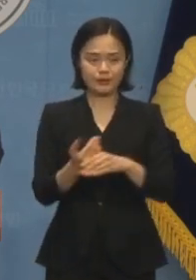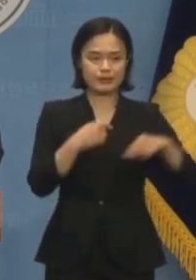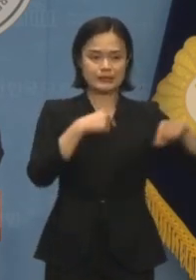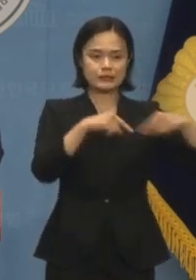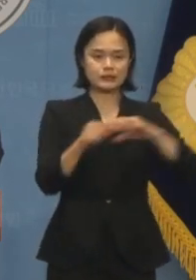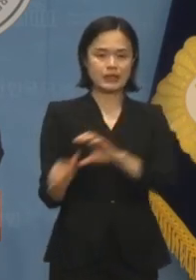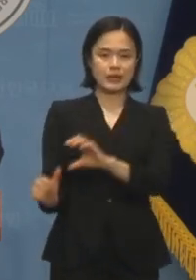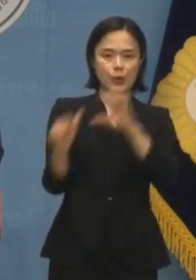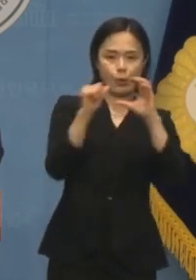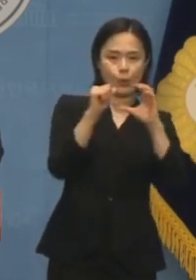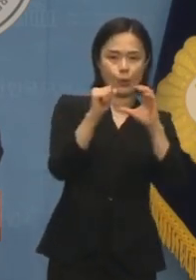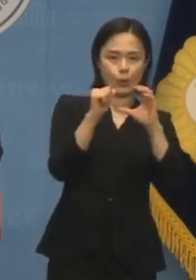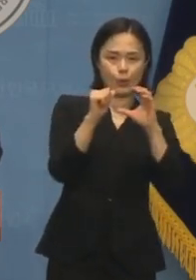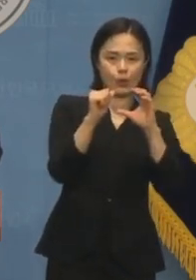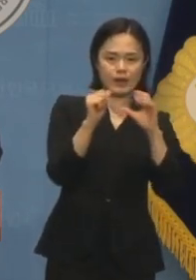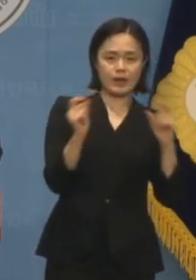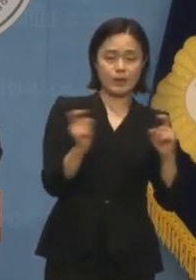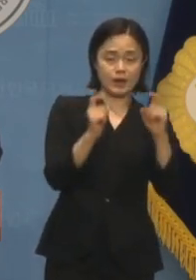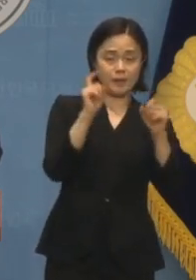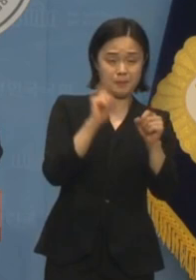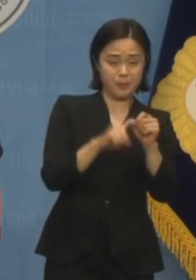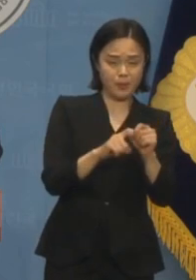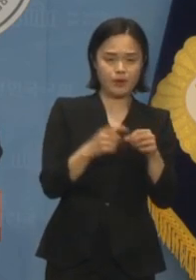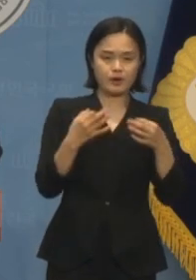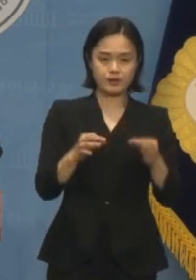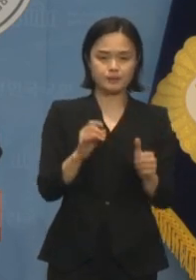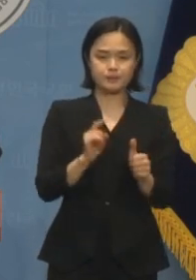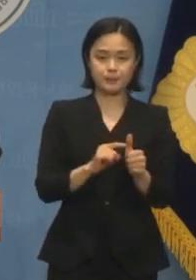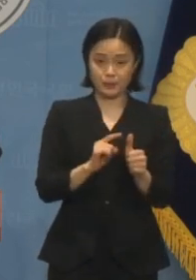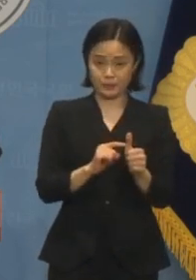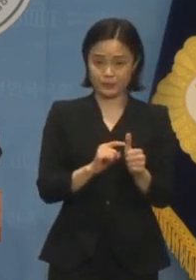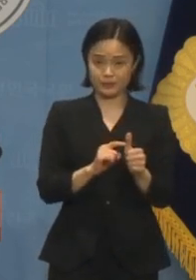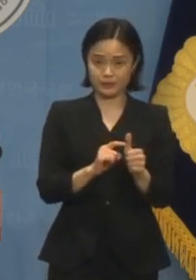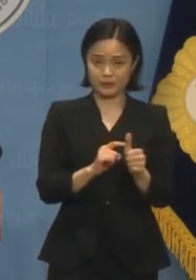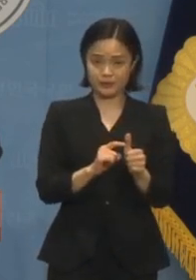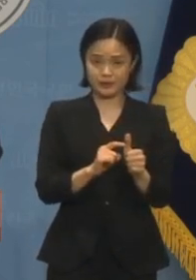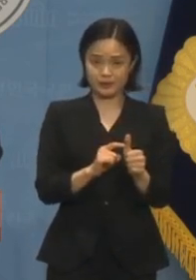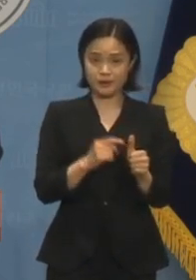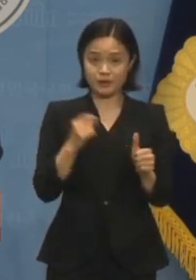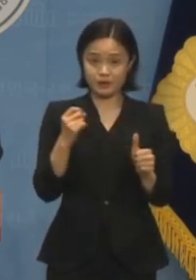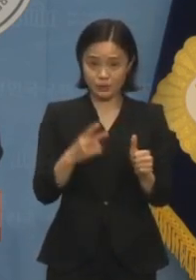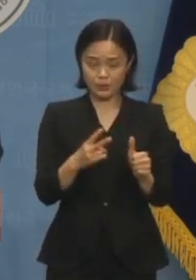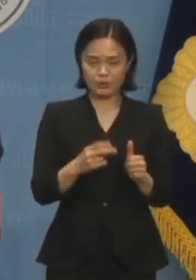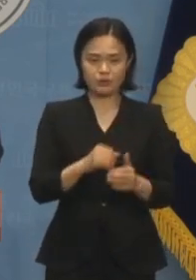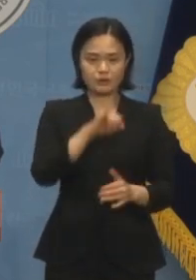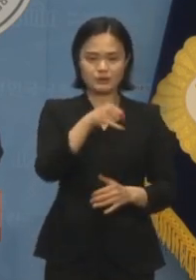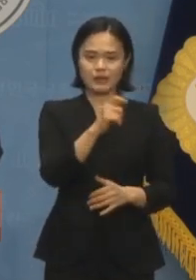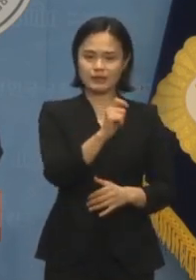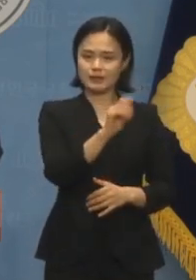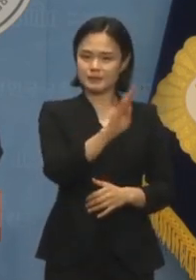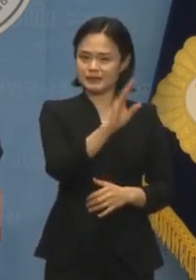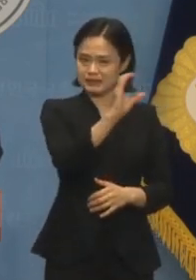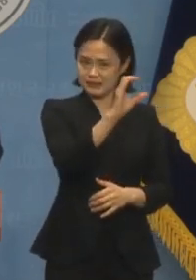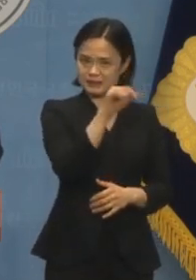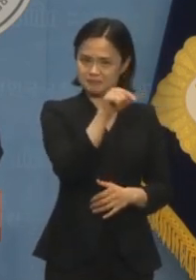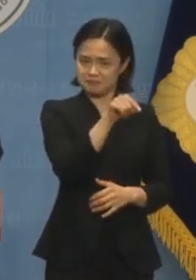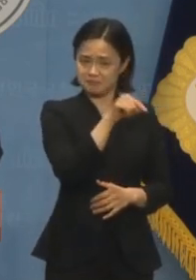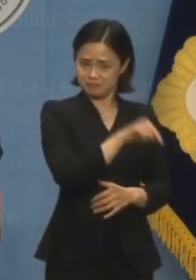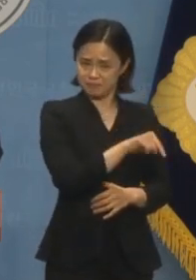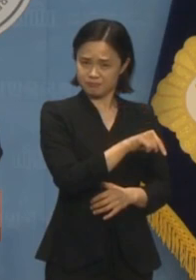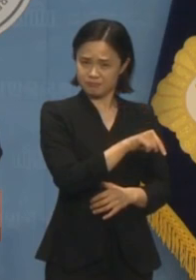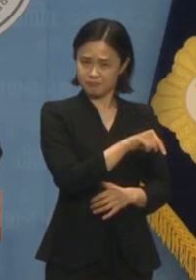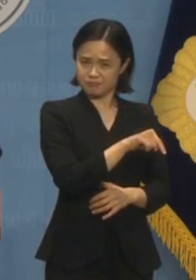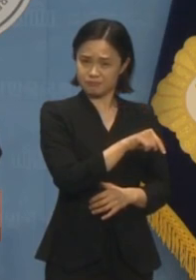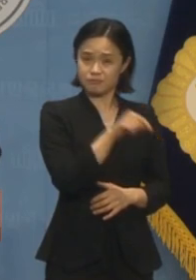정쟁화해보려는 김기현 변호사와 김 변호사와 함께 제보 공작의 공범이 되었던 JTBC와 이 제보 공작을